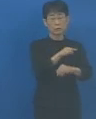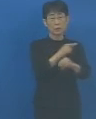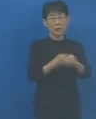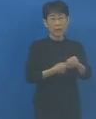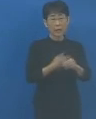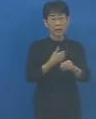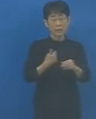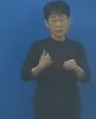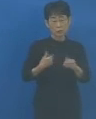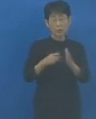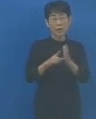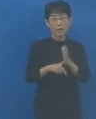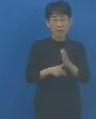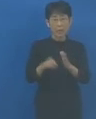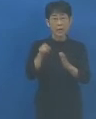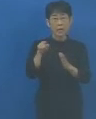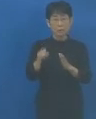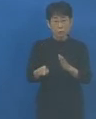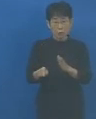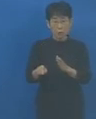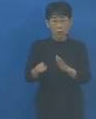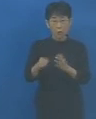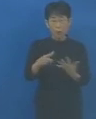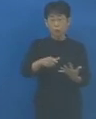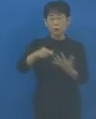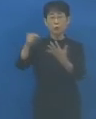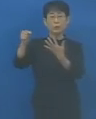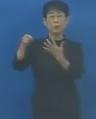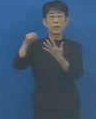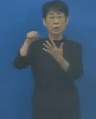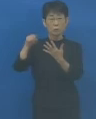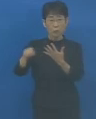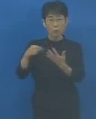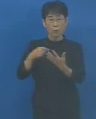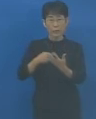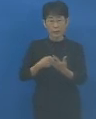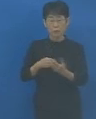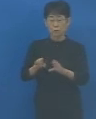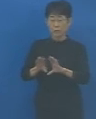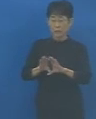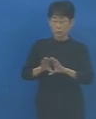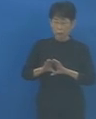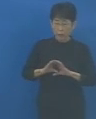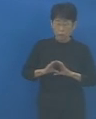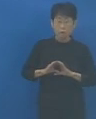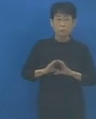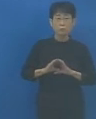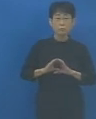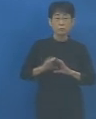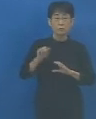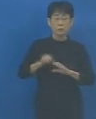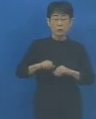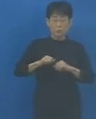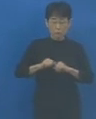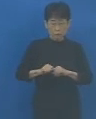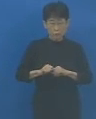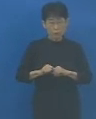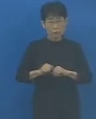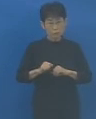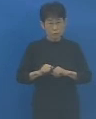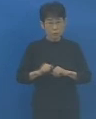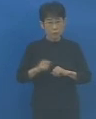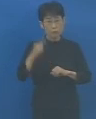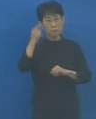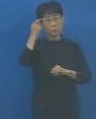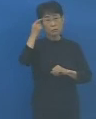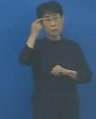薦というものを、受諾させていただく必要があると、こういうように、昨日の、新型